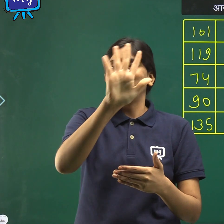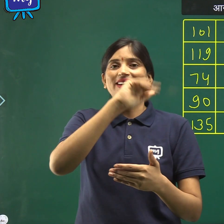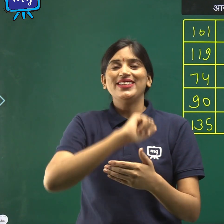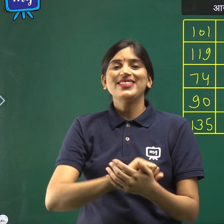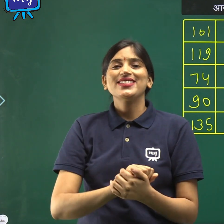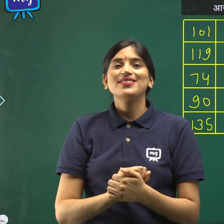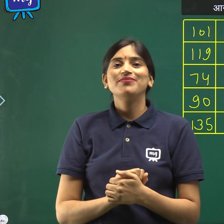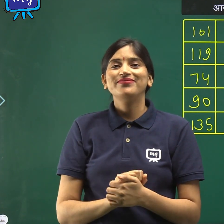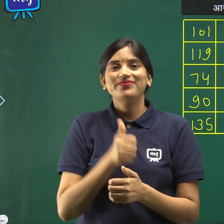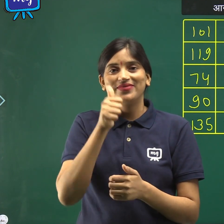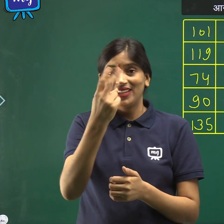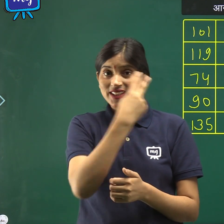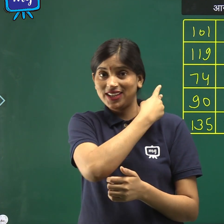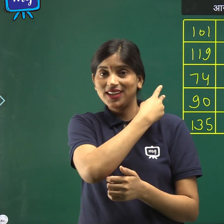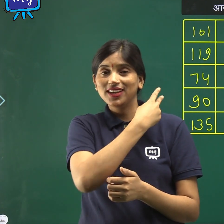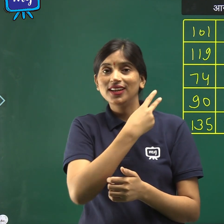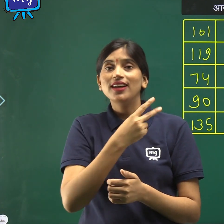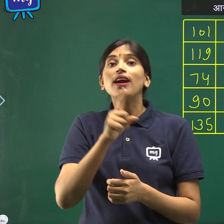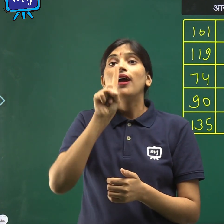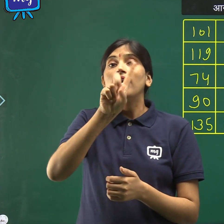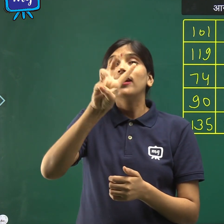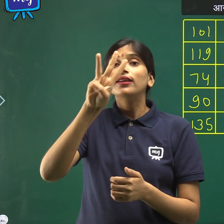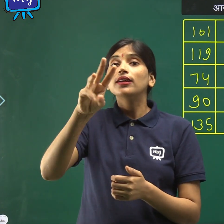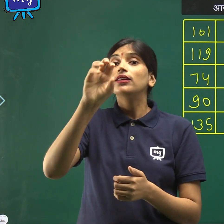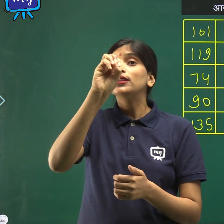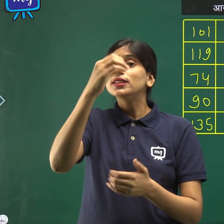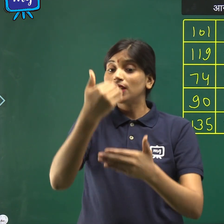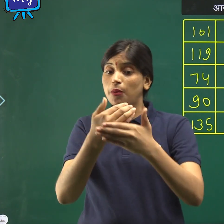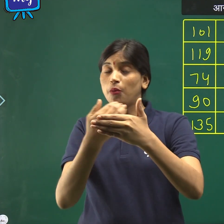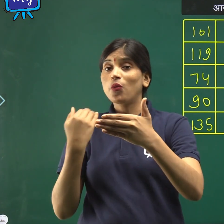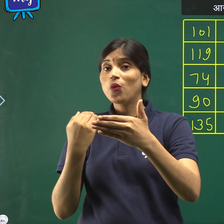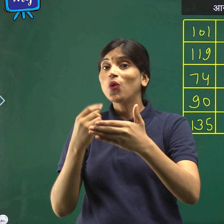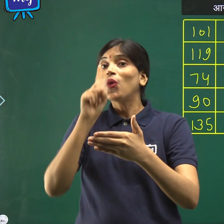145। ये देखो 130, उससे पहले